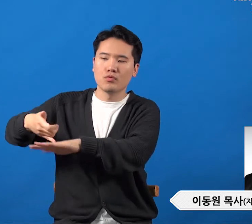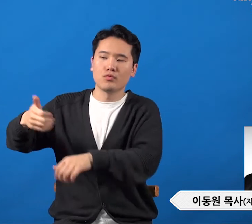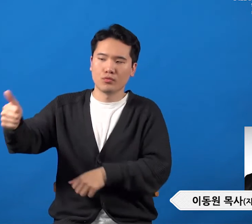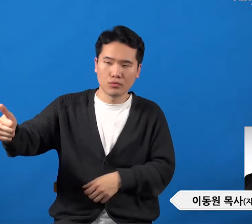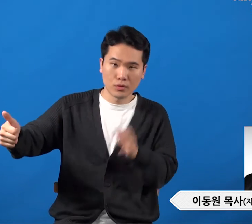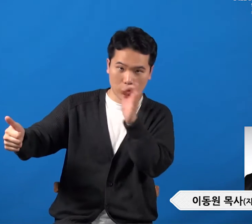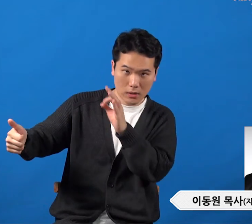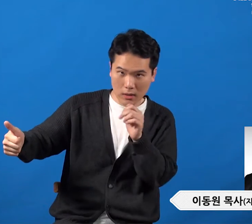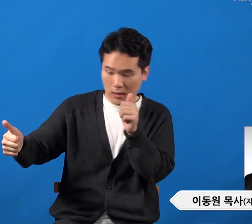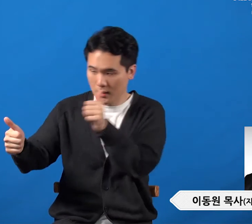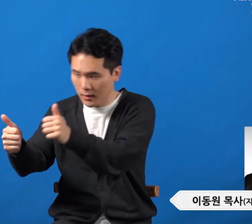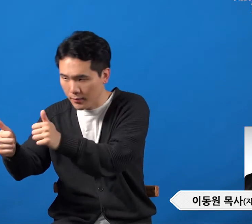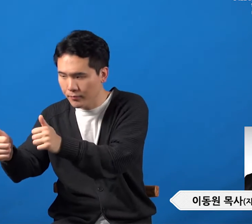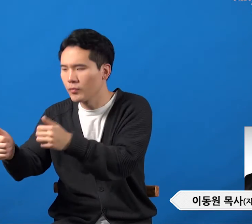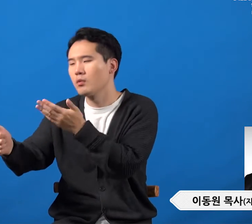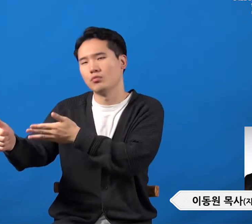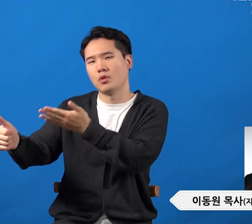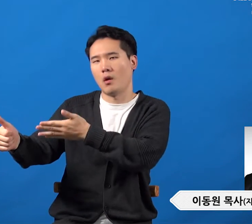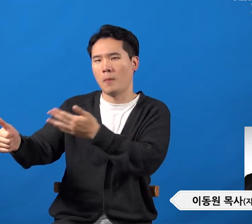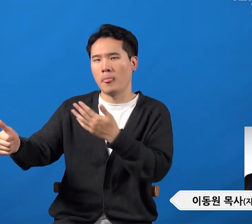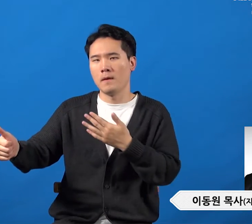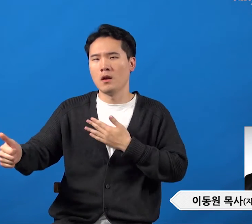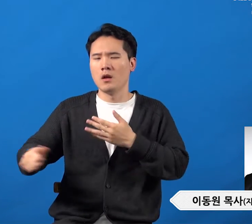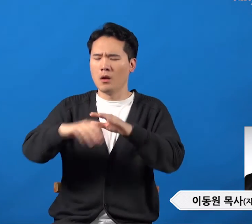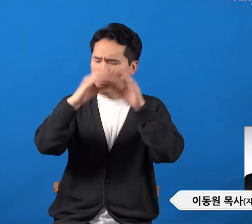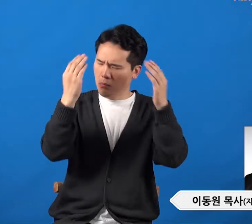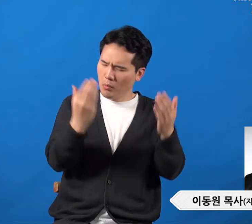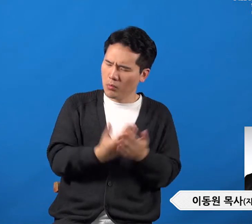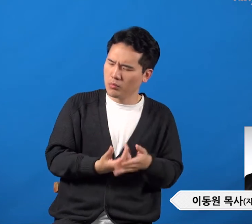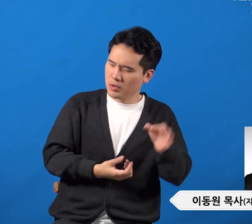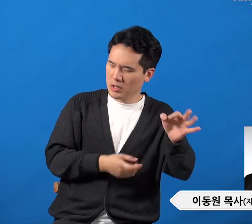합니다. 제 총 재산이 1200불이에요.